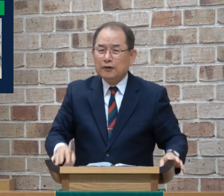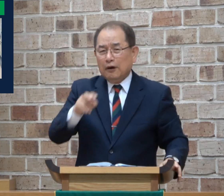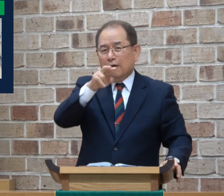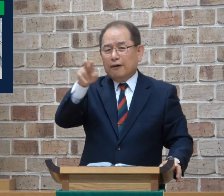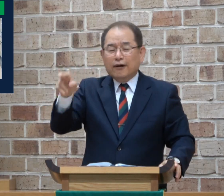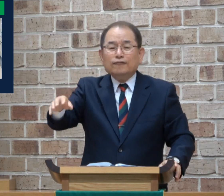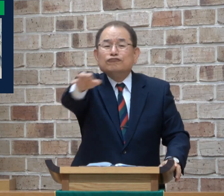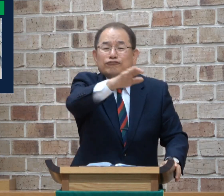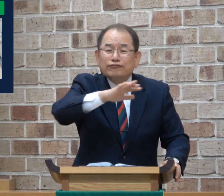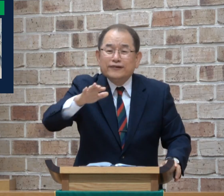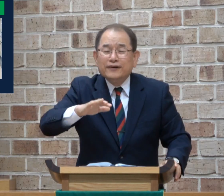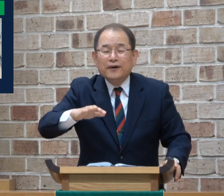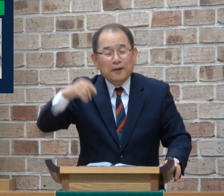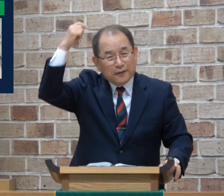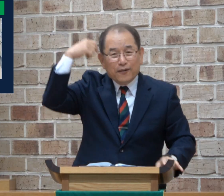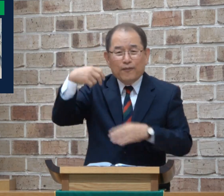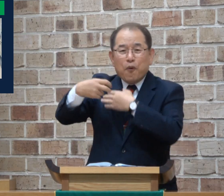여러분 아직 병원에 다니지 않는다고